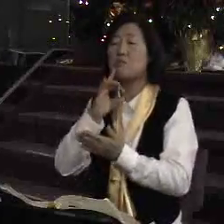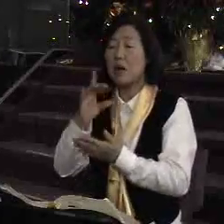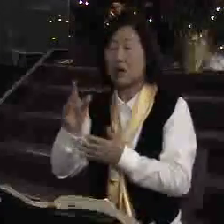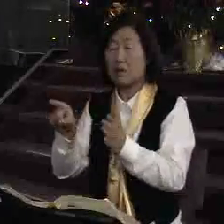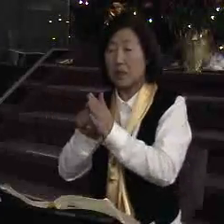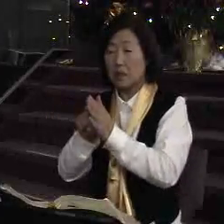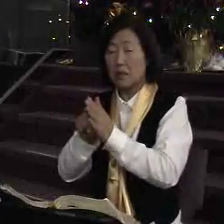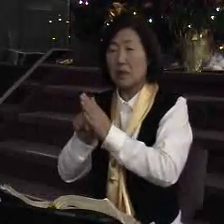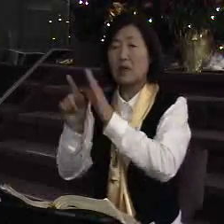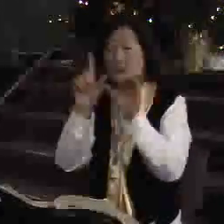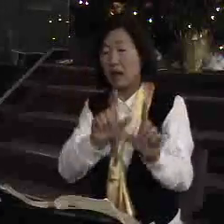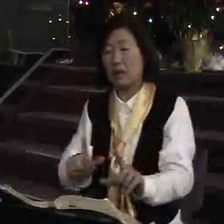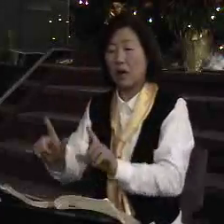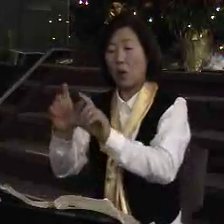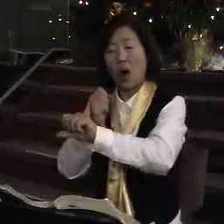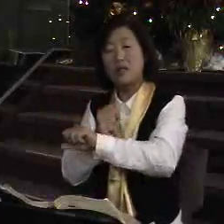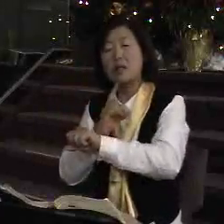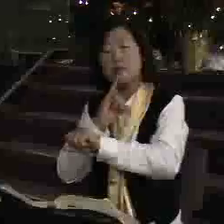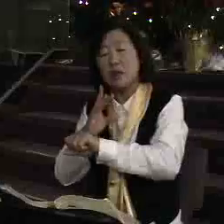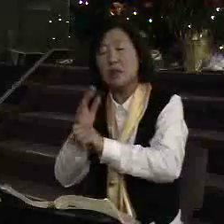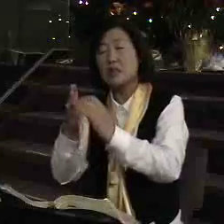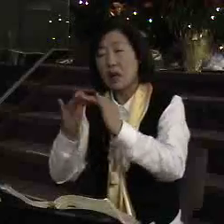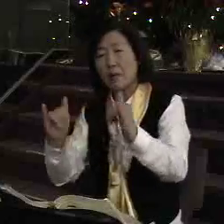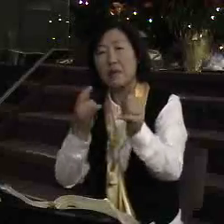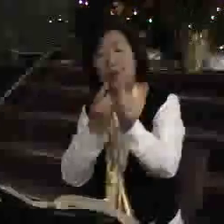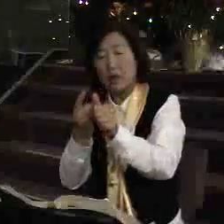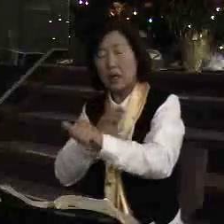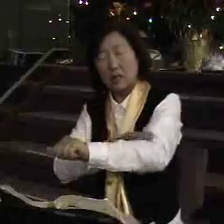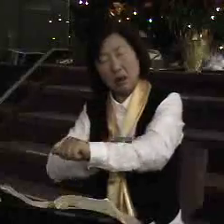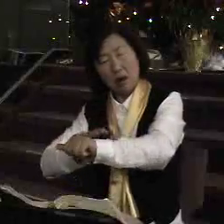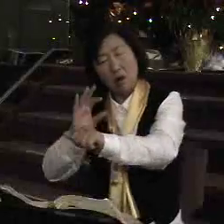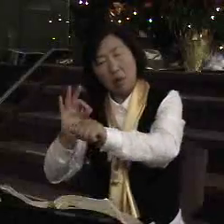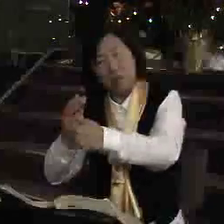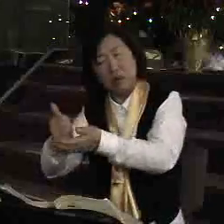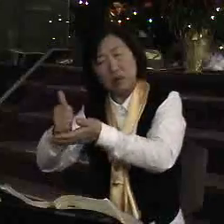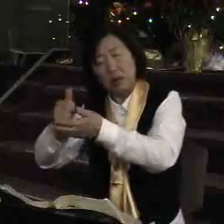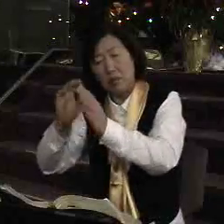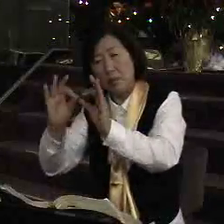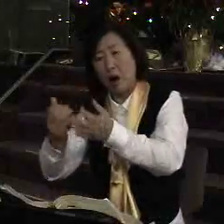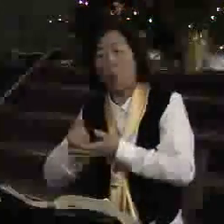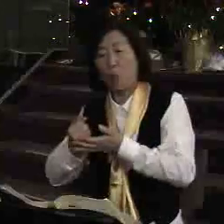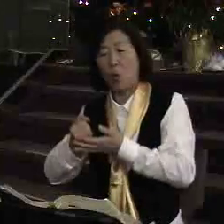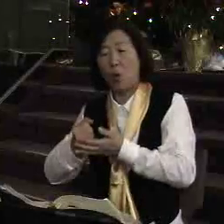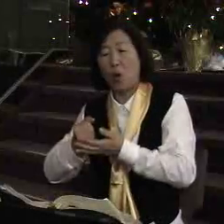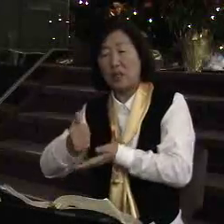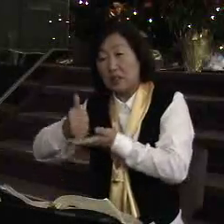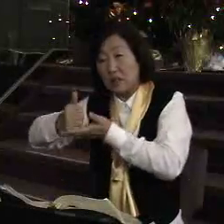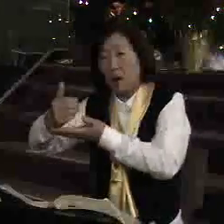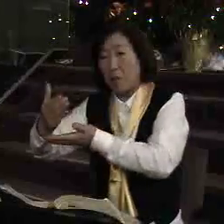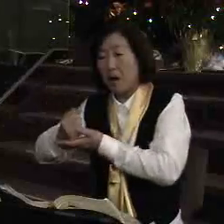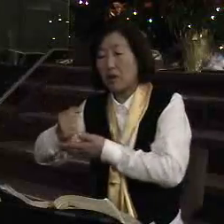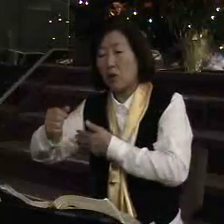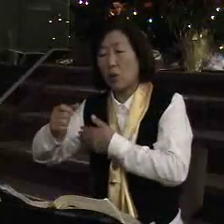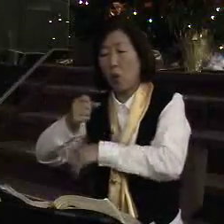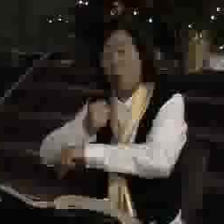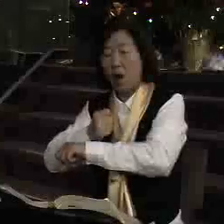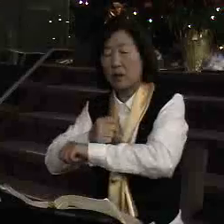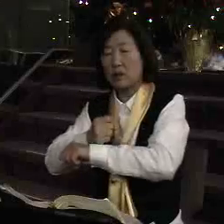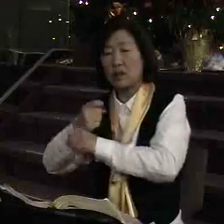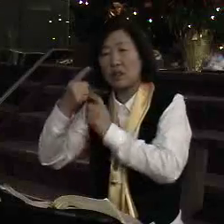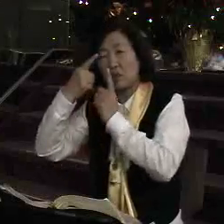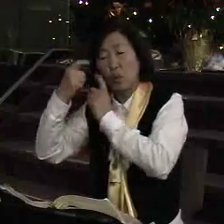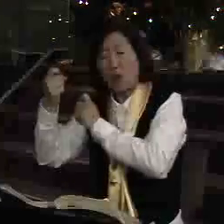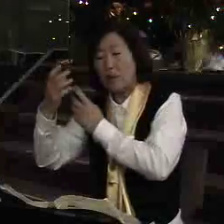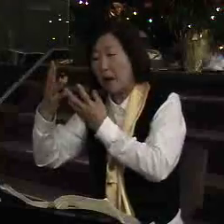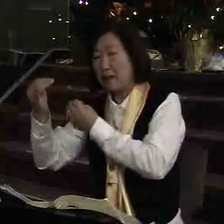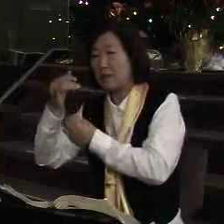믿으며 산다고 하지만 이 사람들에게 잘 보이고 칭찬받고 칭송받으려고 하는 유혹이